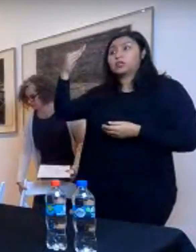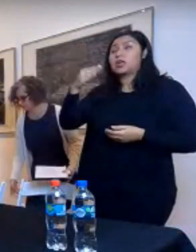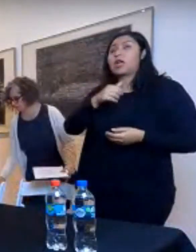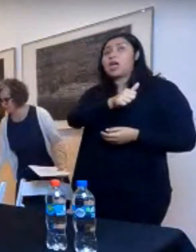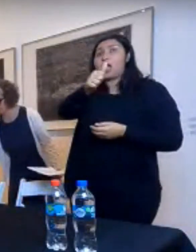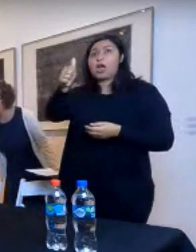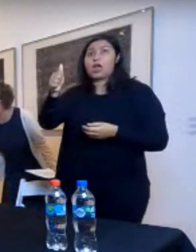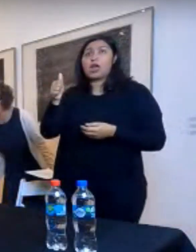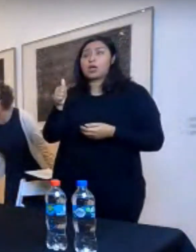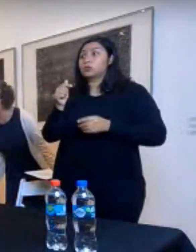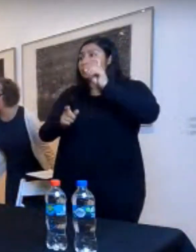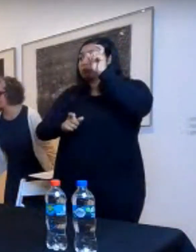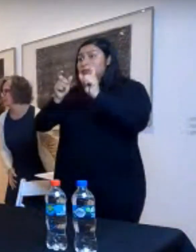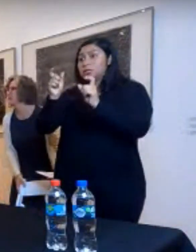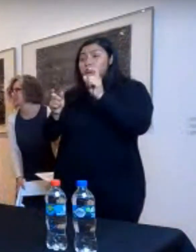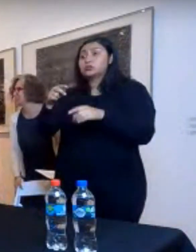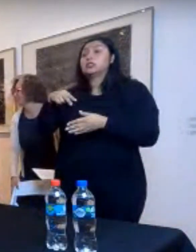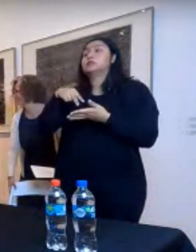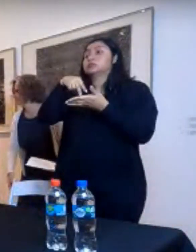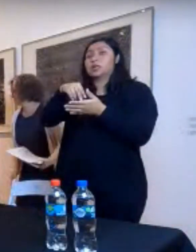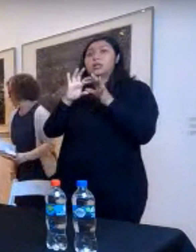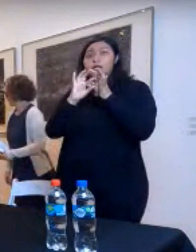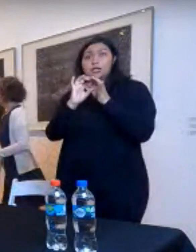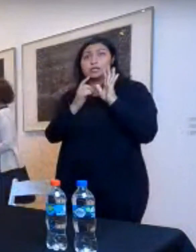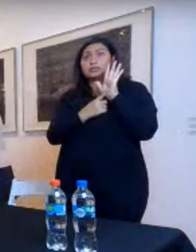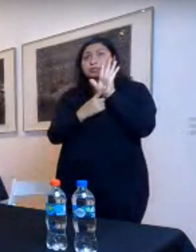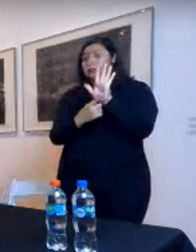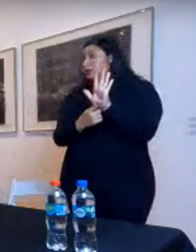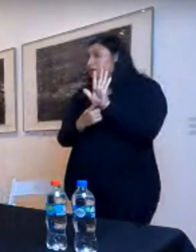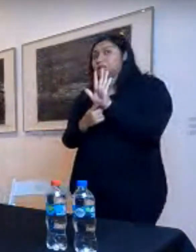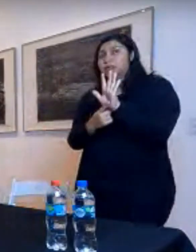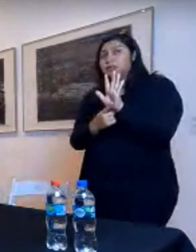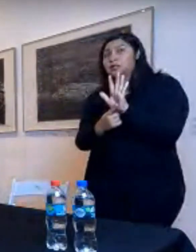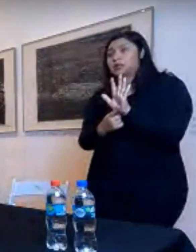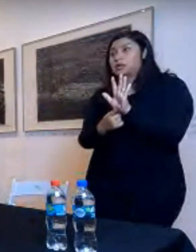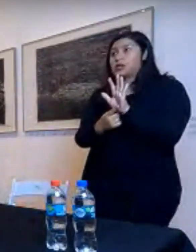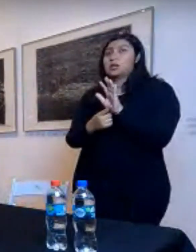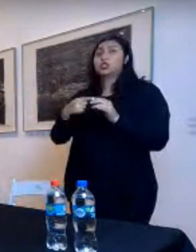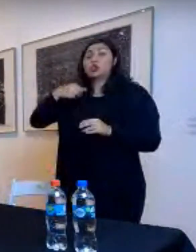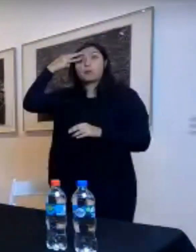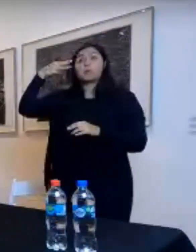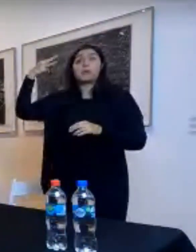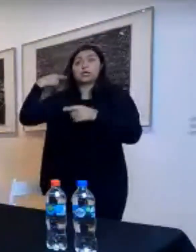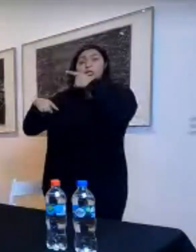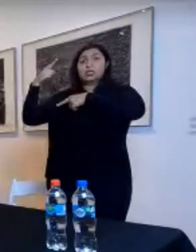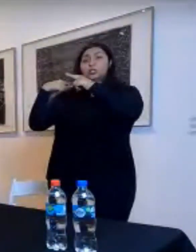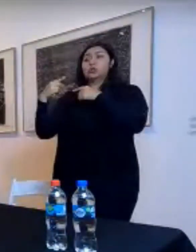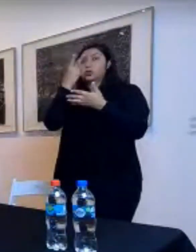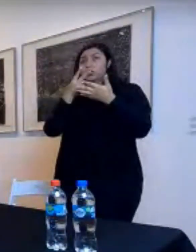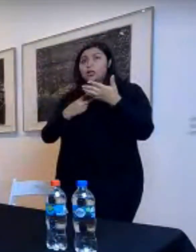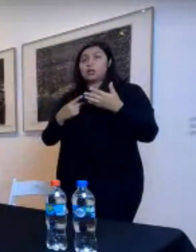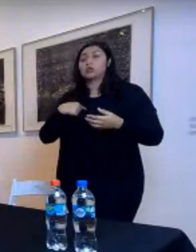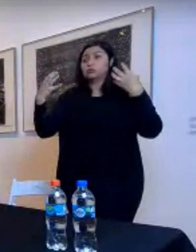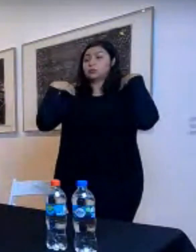a todas y todes. Gracias por la presentación. Mi nombre es Javier Muñoz, soy magíster en Historia del Arte. Soy el encargado de contenido y colecciones